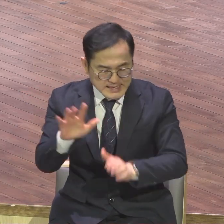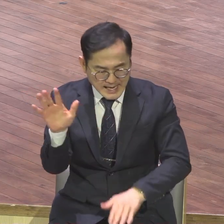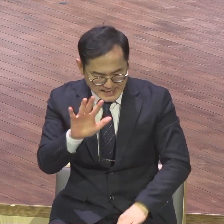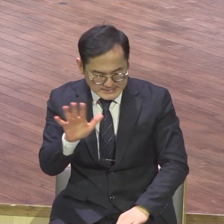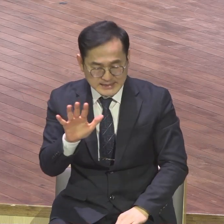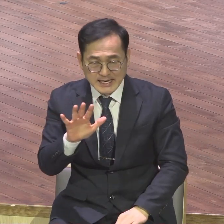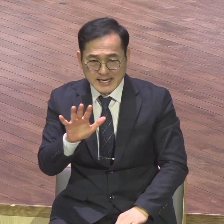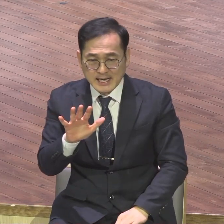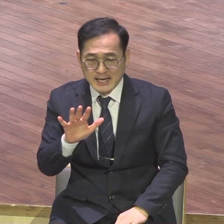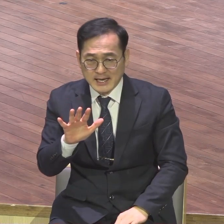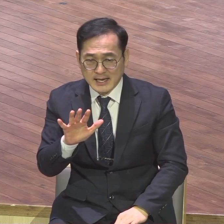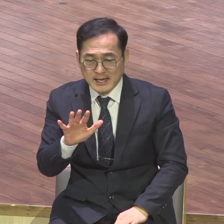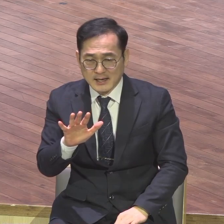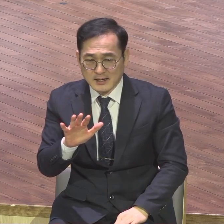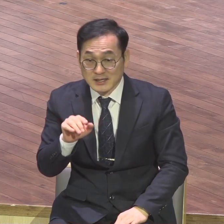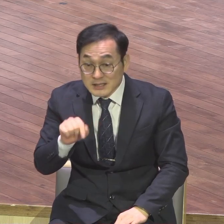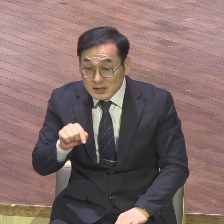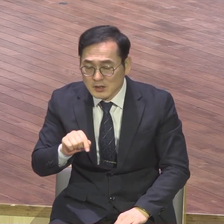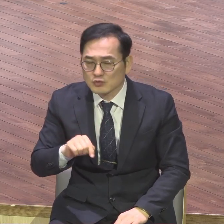우리가 곧 할례 받아.